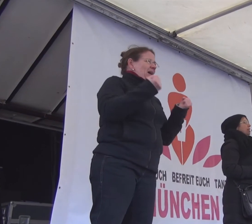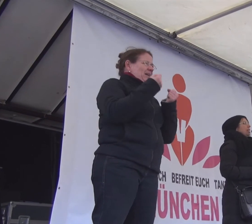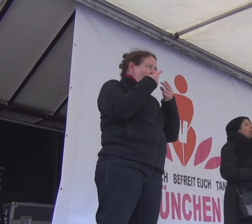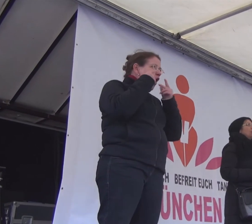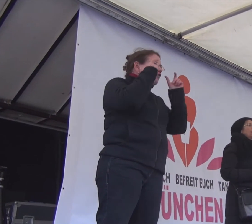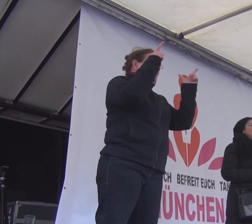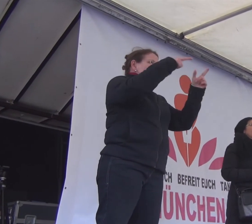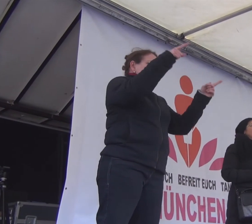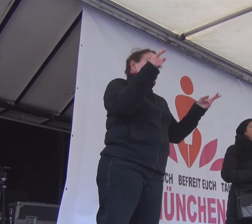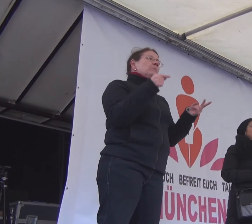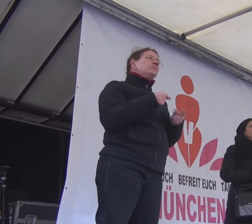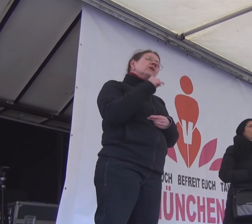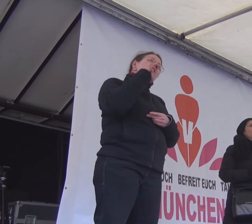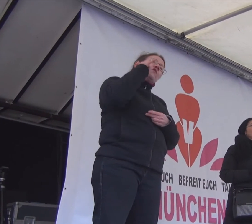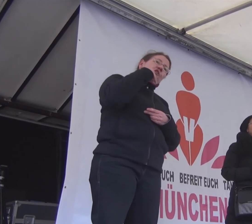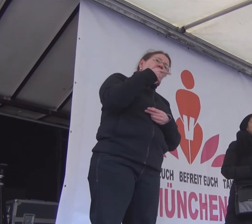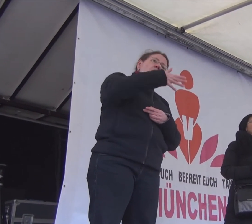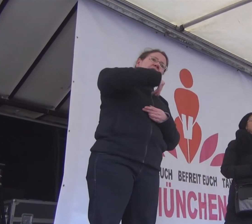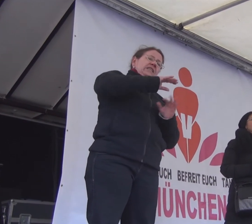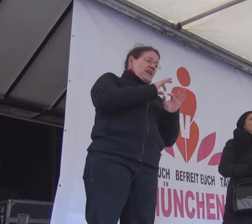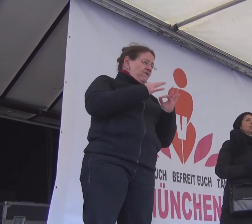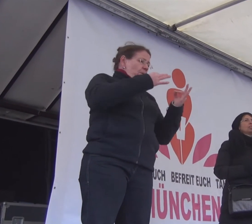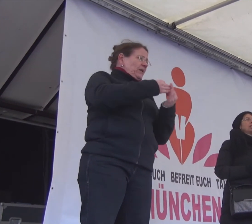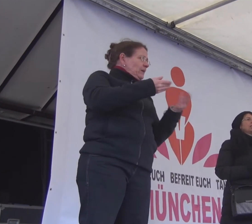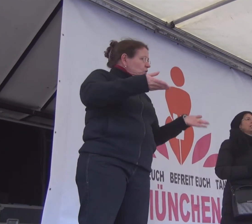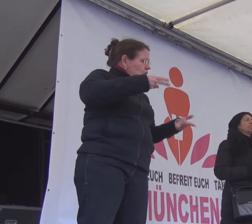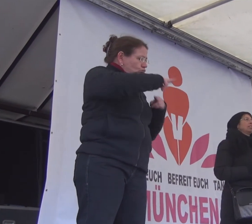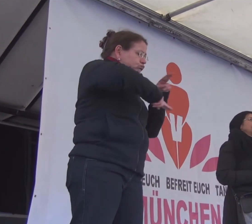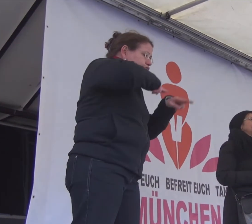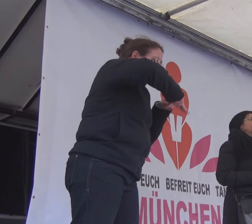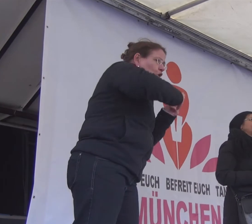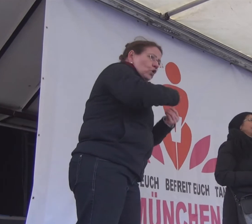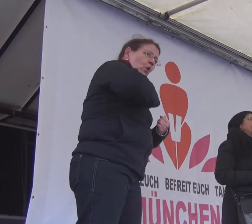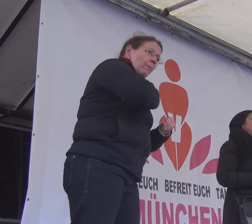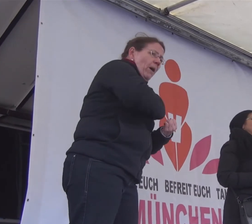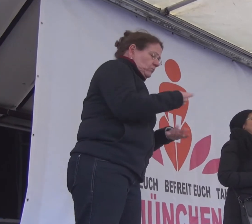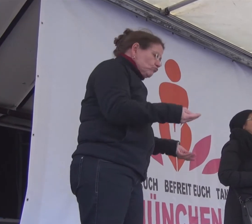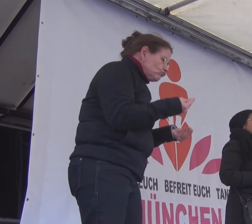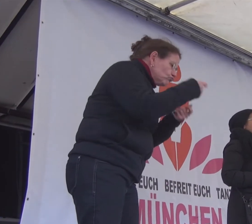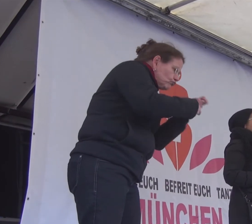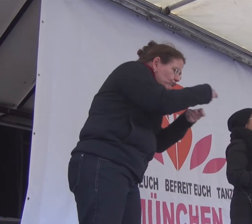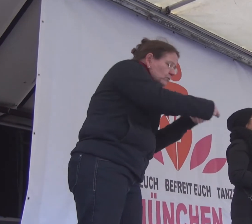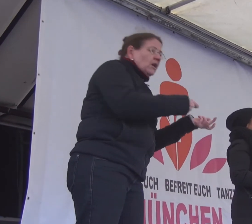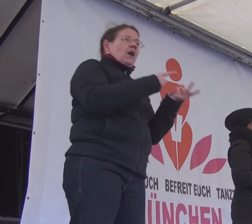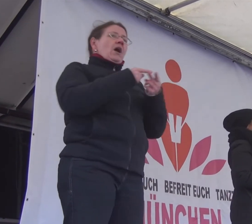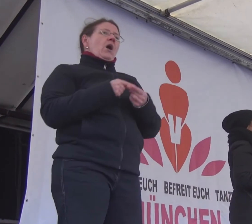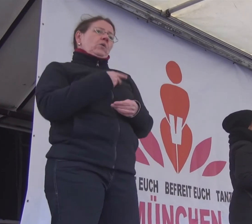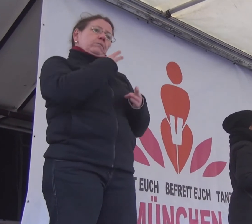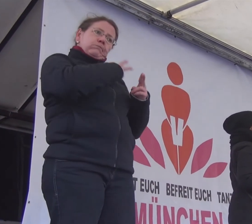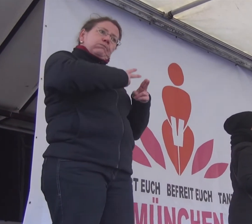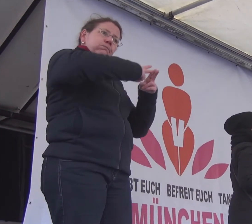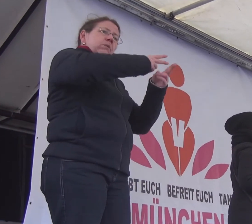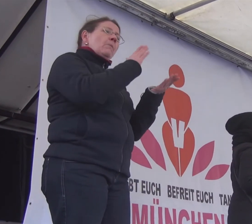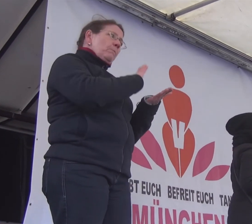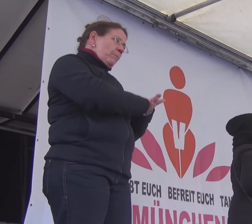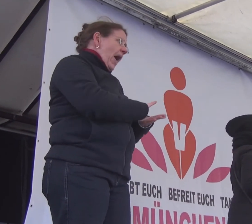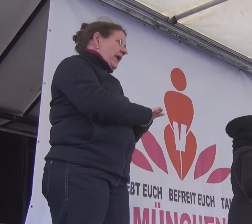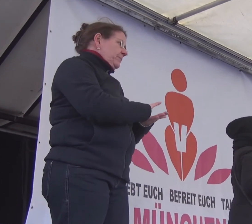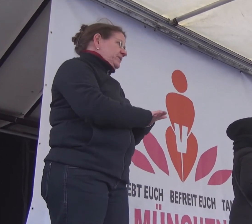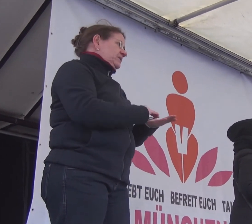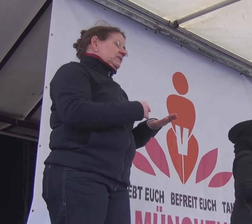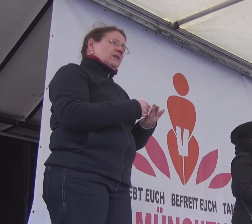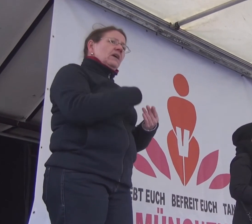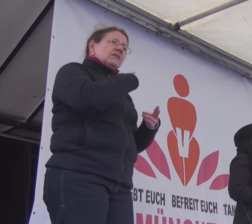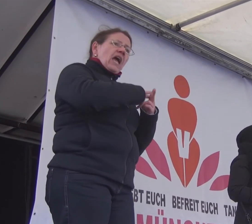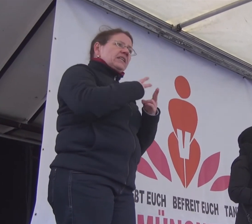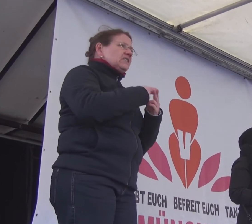die Familie aufrechthalten, die Frauen müssen auch die Tradition beibehalten, Traditionpflege.